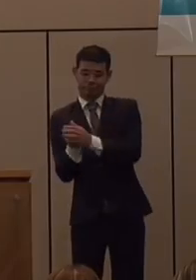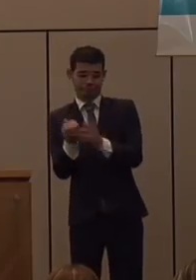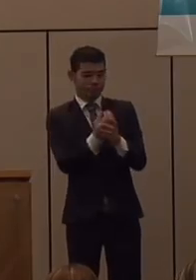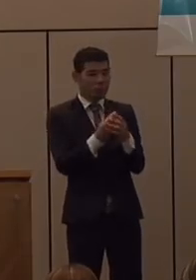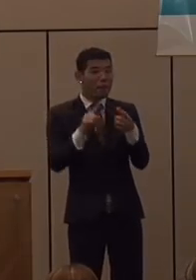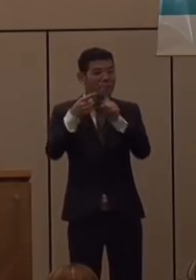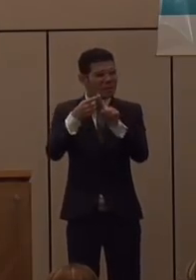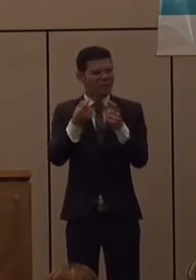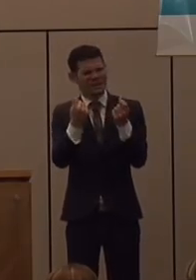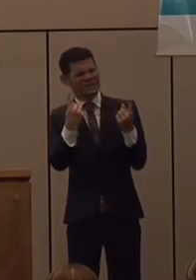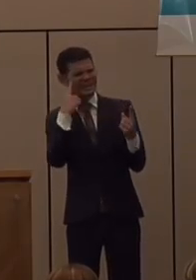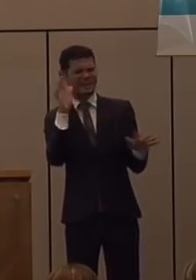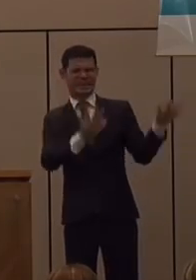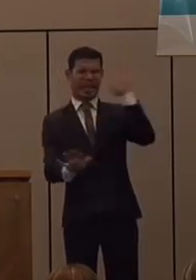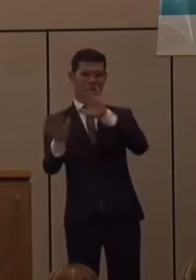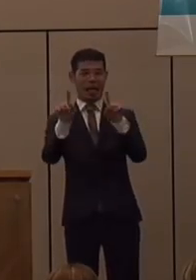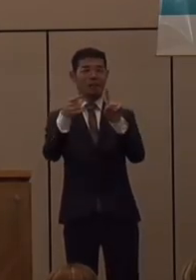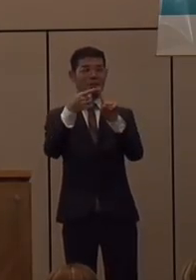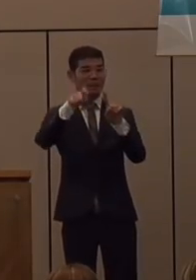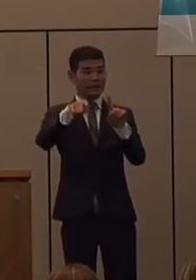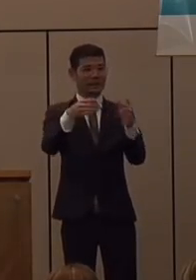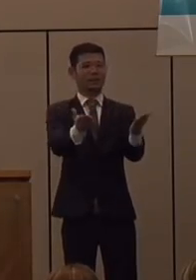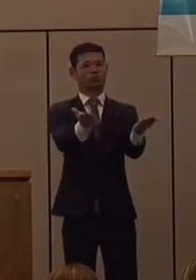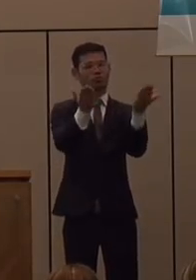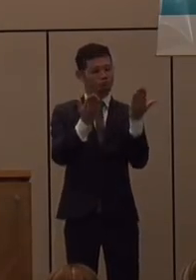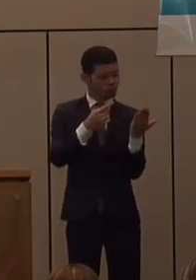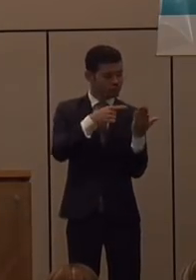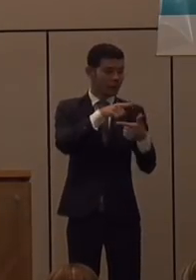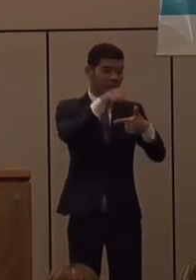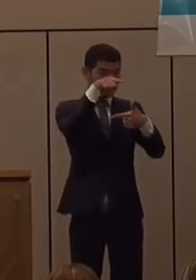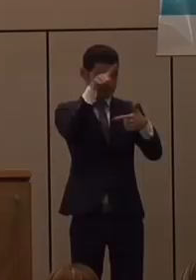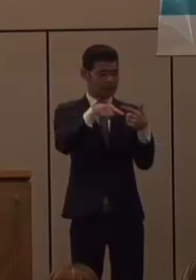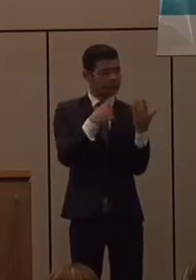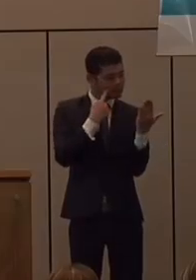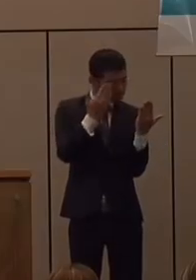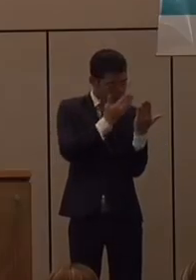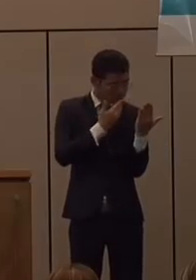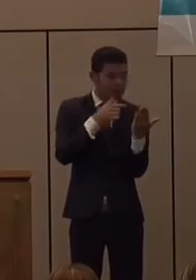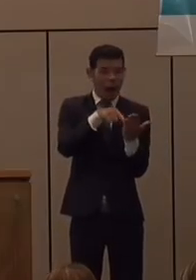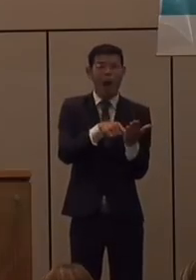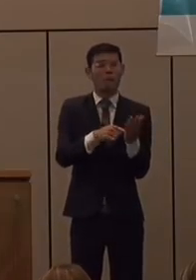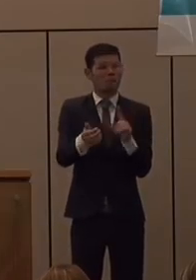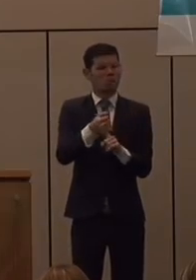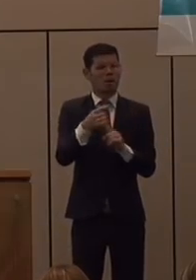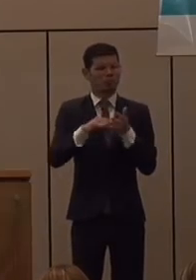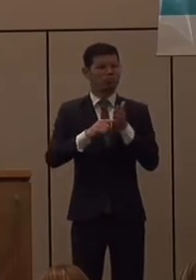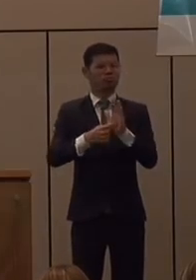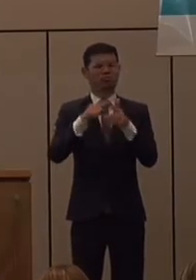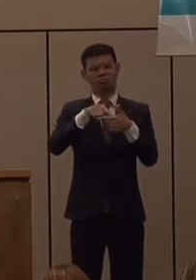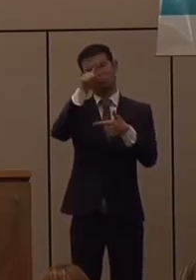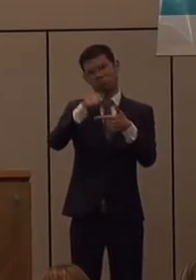para entender más este sector pero allí también tenemos un crecimiento importante les decía que el 6% frente al año anterior